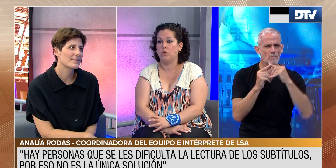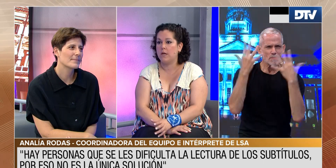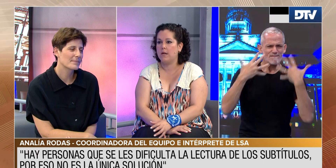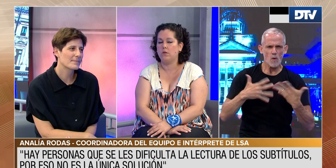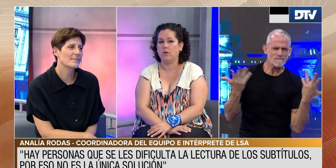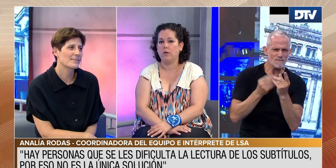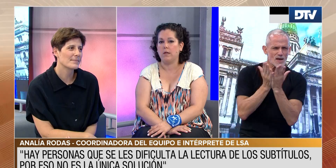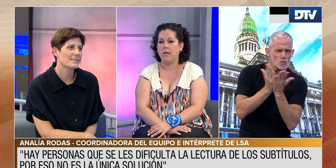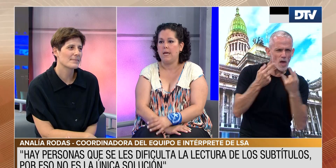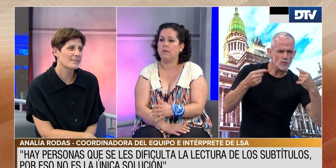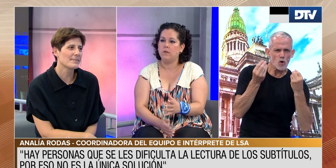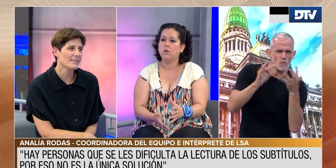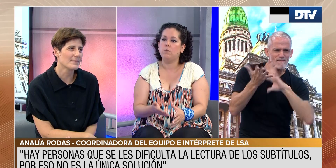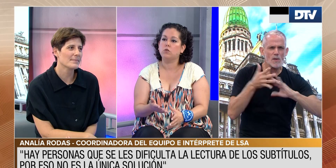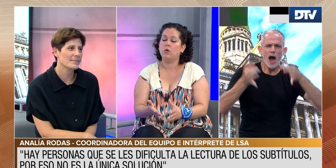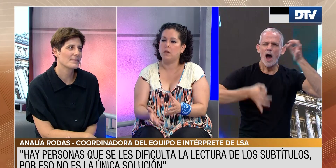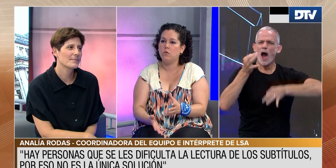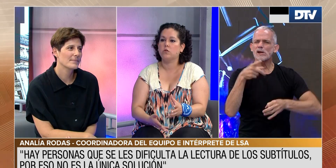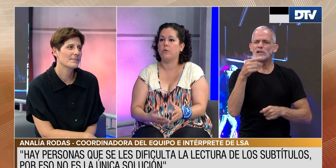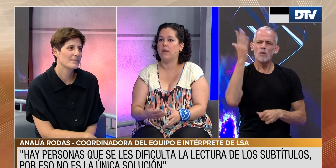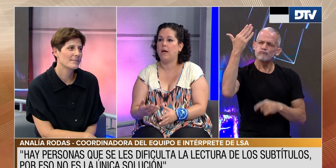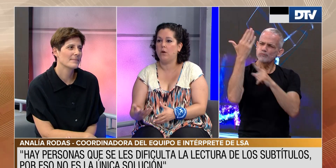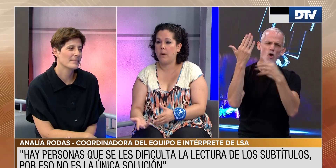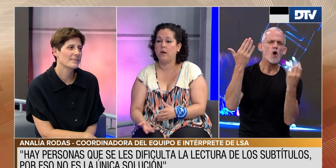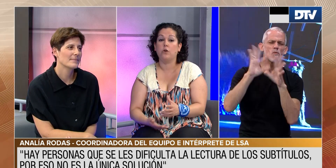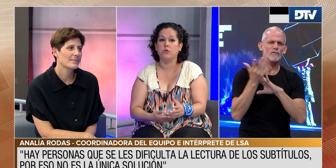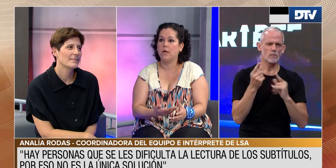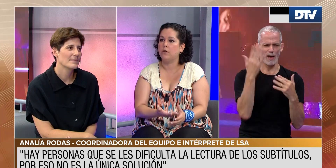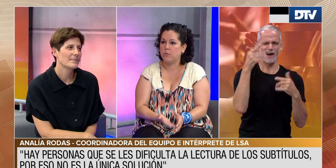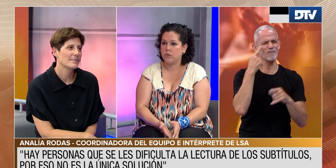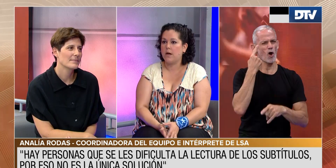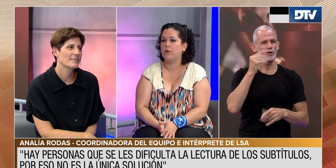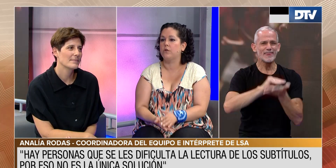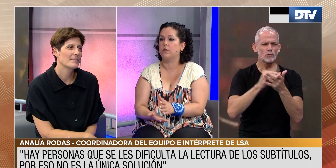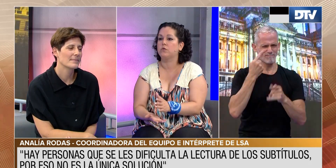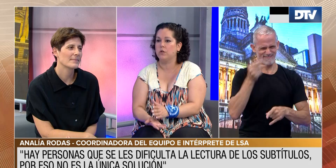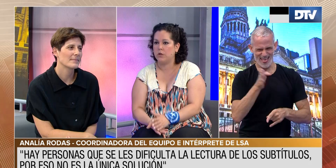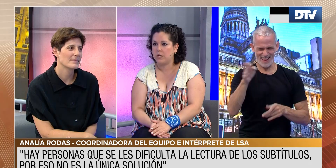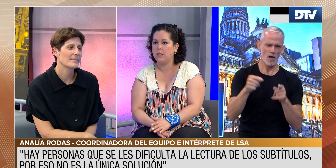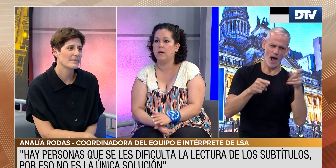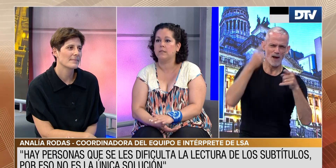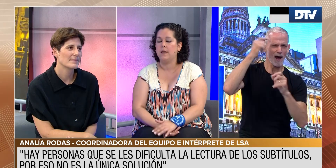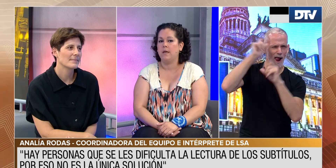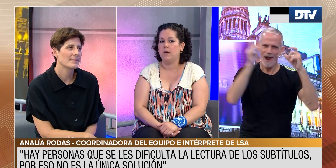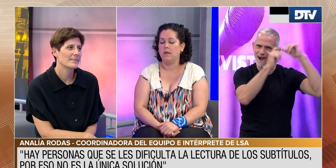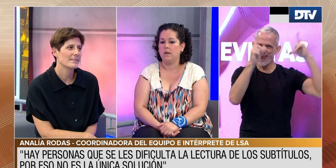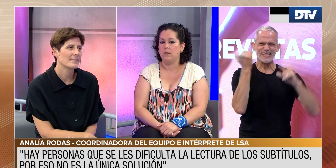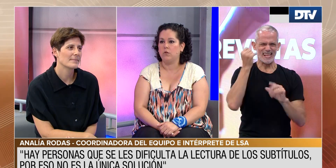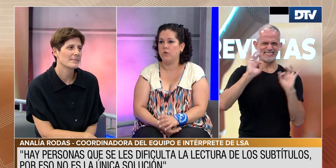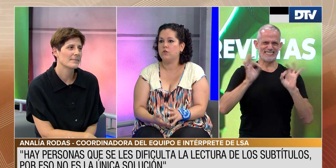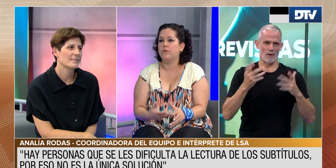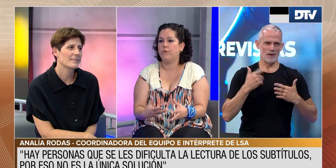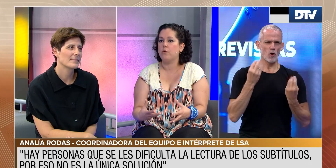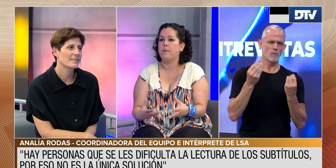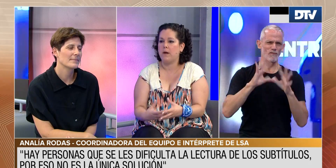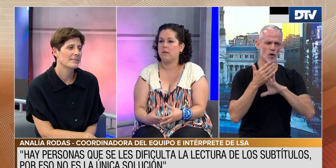formándonos, estudiando, entendiendo cómo son los discursos, por qué lados van, conocer a los diputados, conocer sus ideologías.